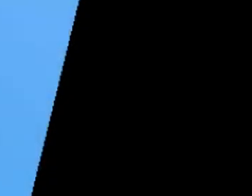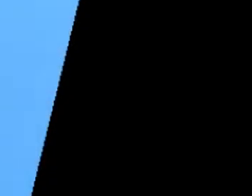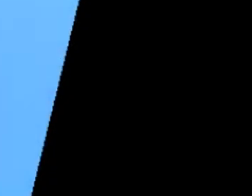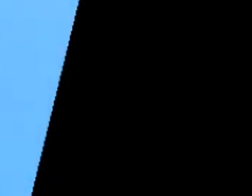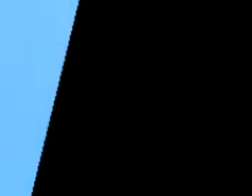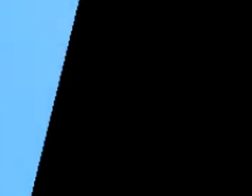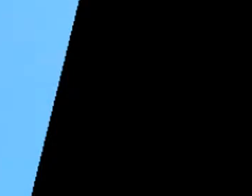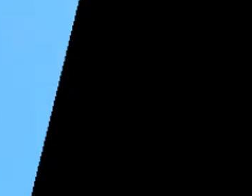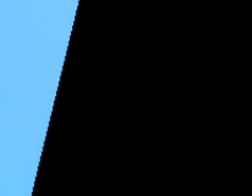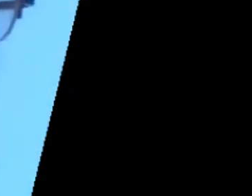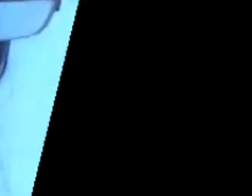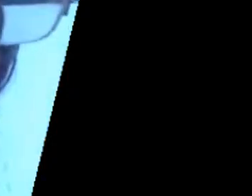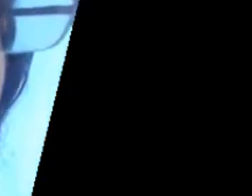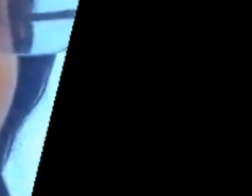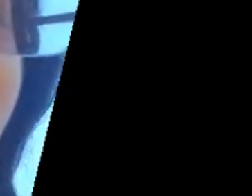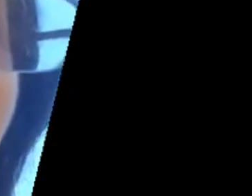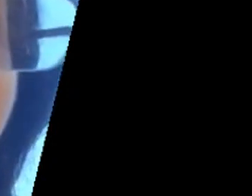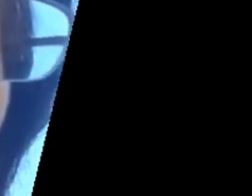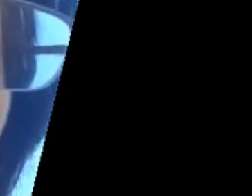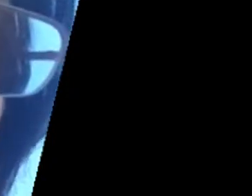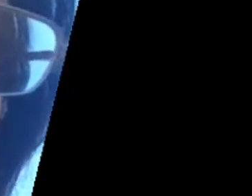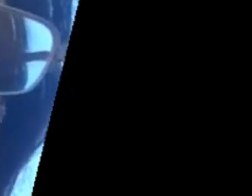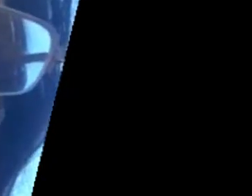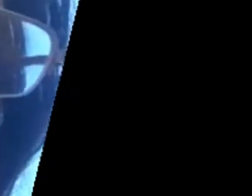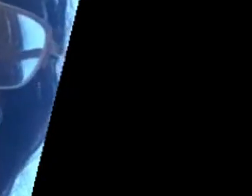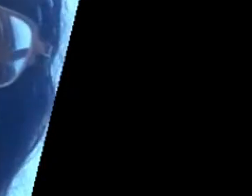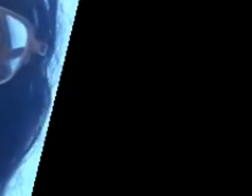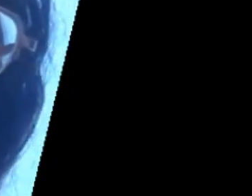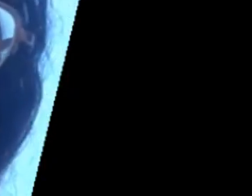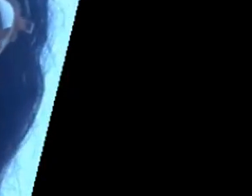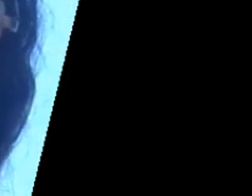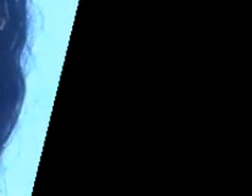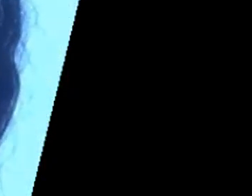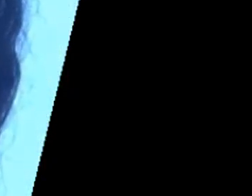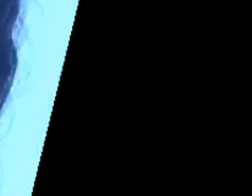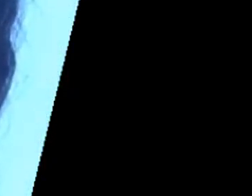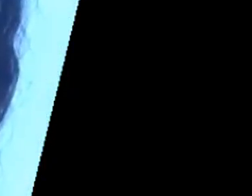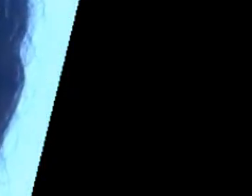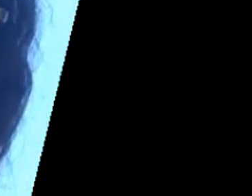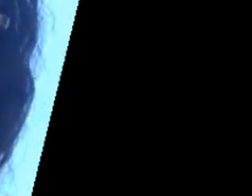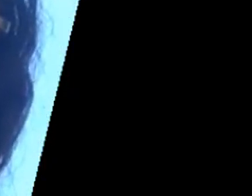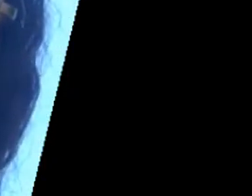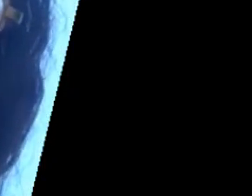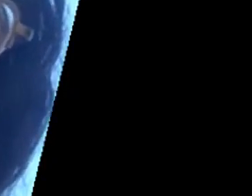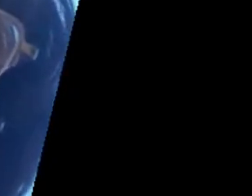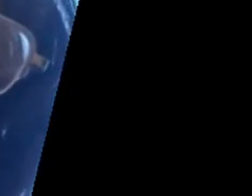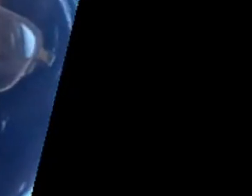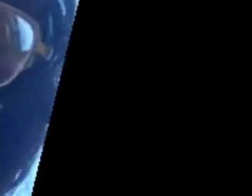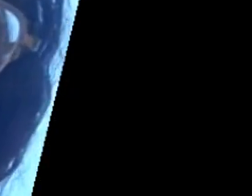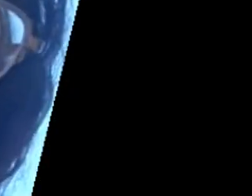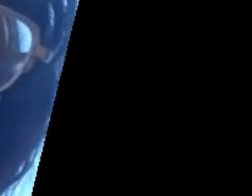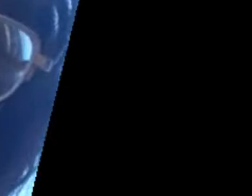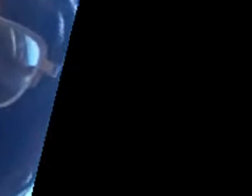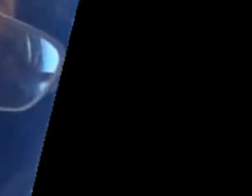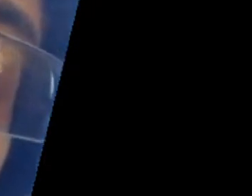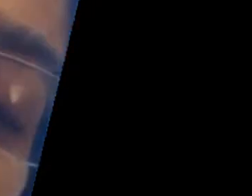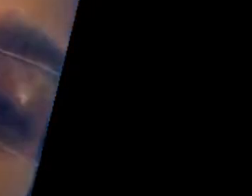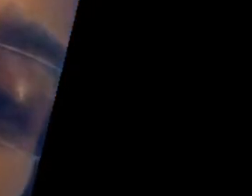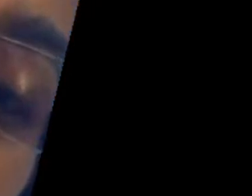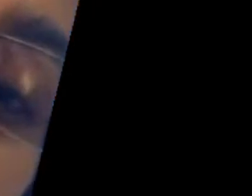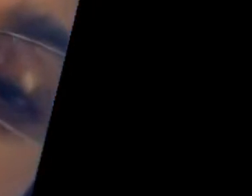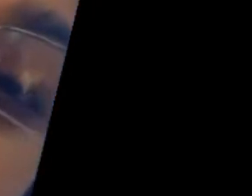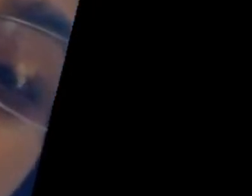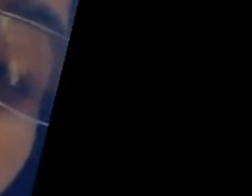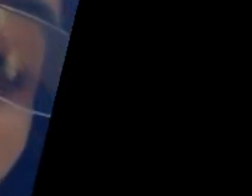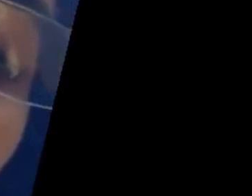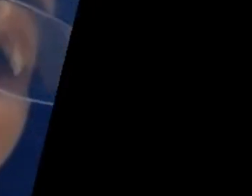E a gente morou uns 2 anos e pouco junto. E